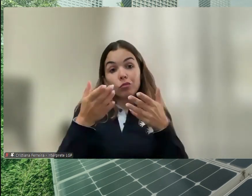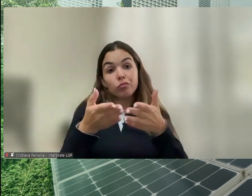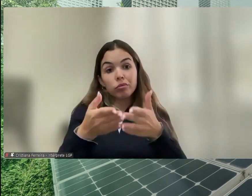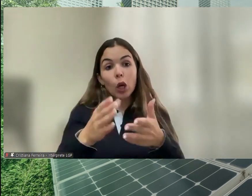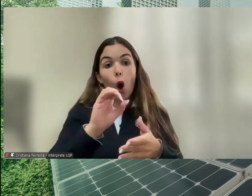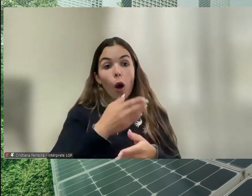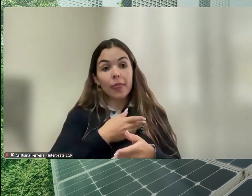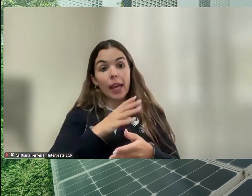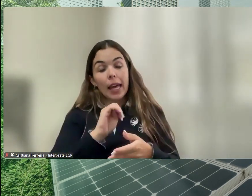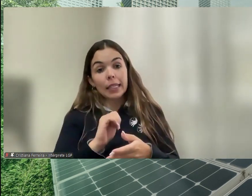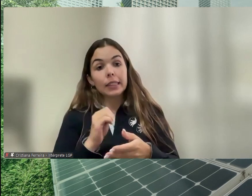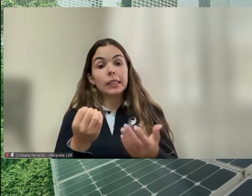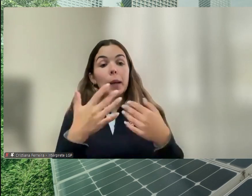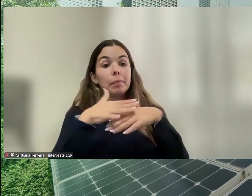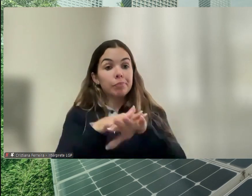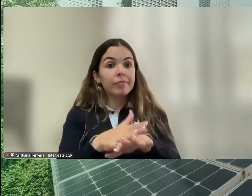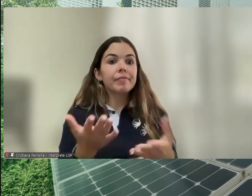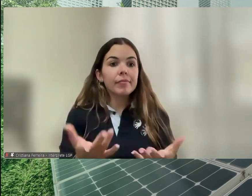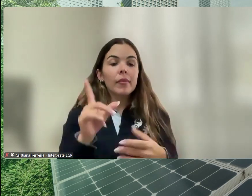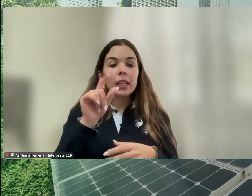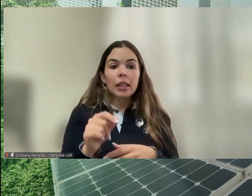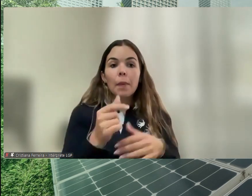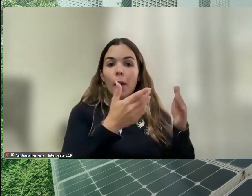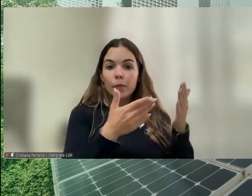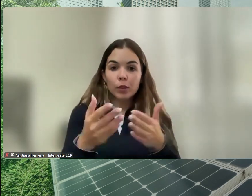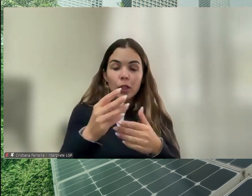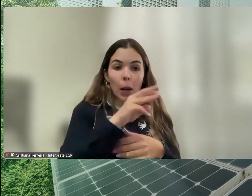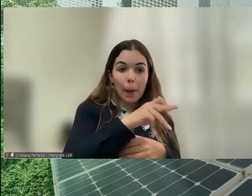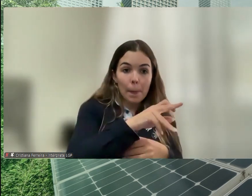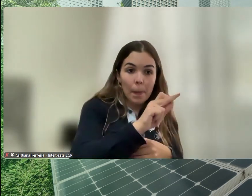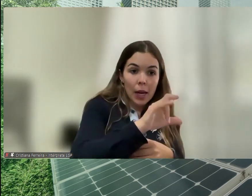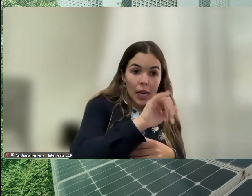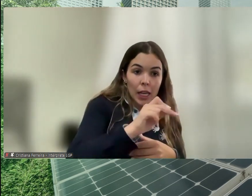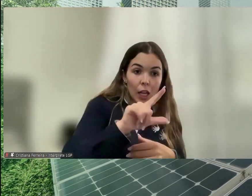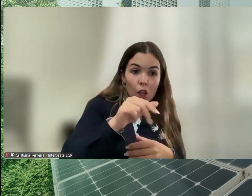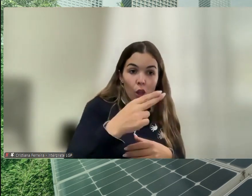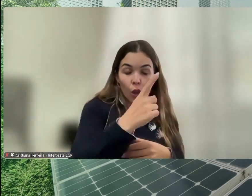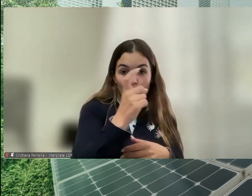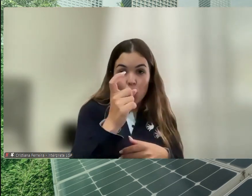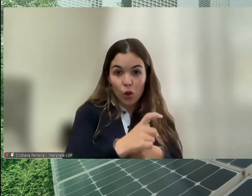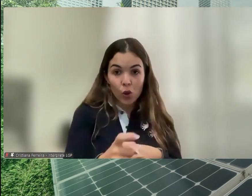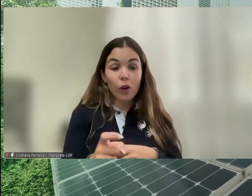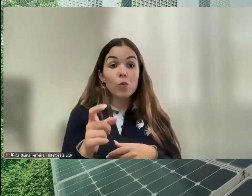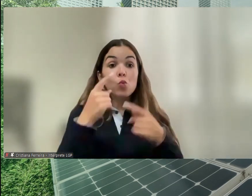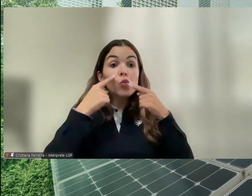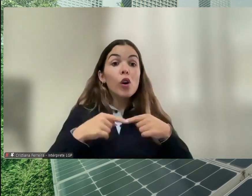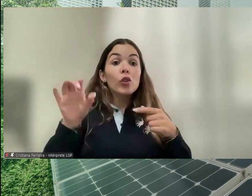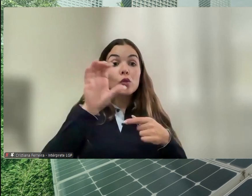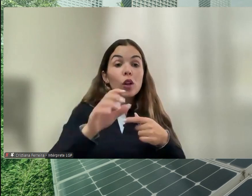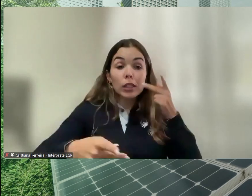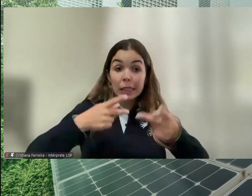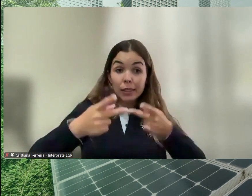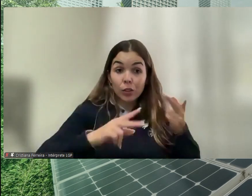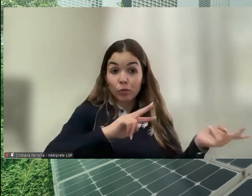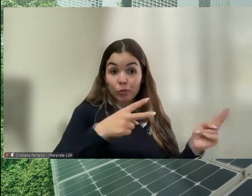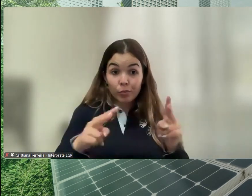ODS. E desde a apresentação da Maria da Luz Fernandes, que nos mostrou aqui de que modo é que as avaliações ambientais